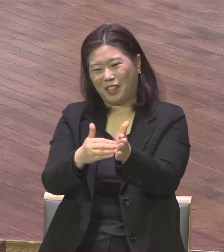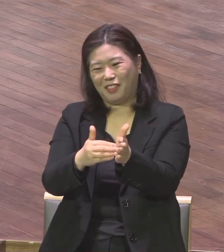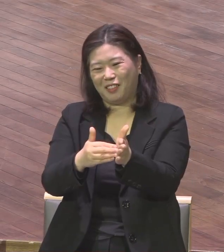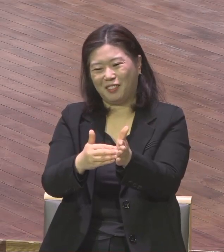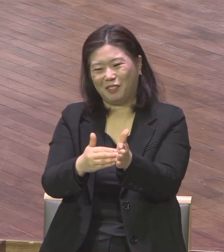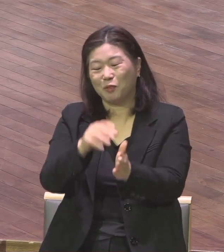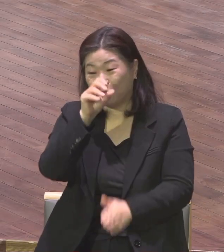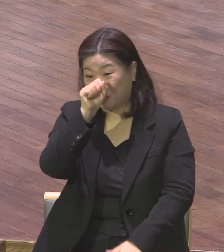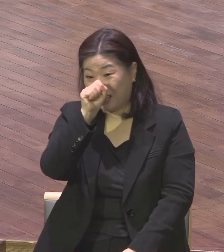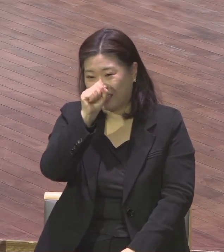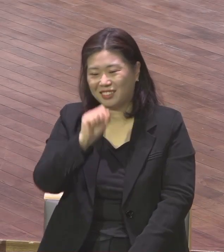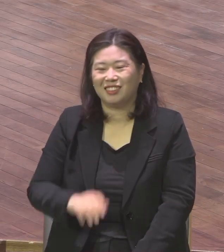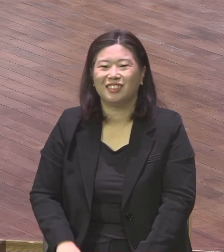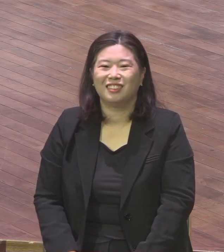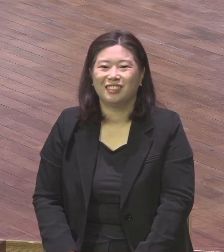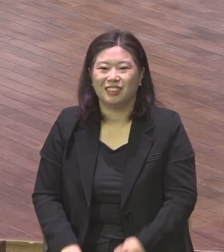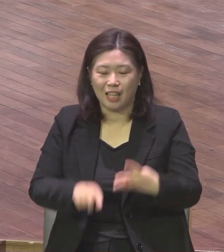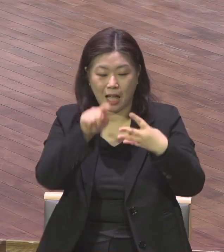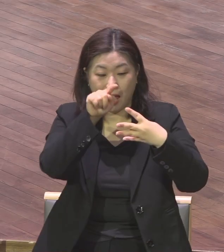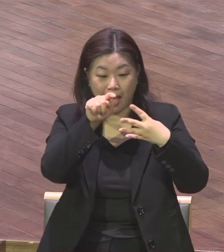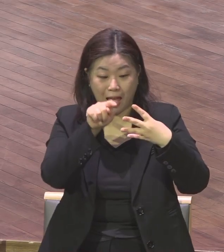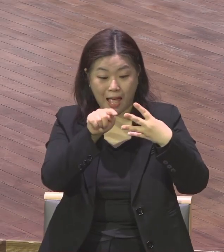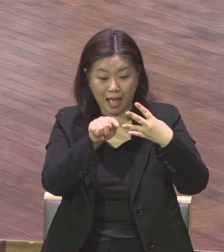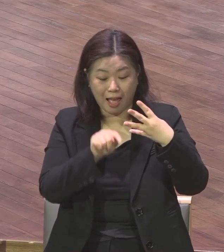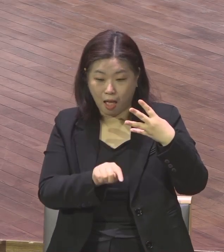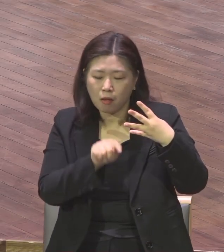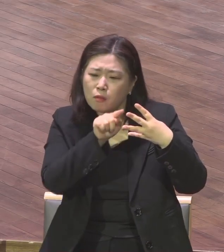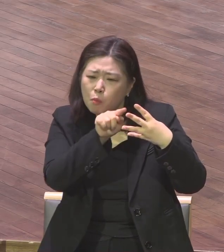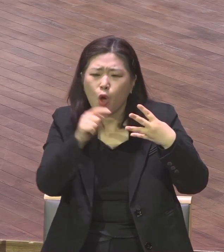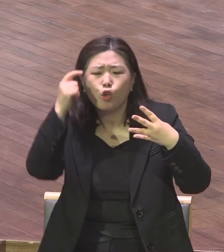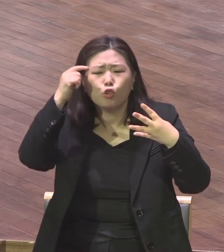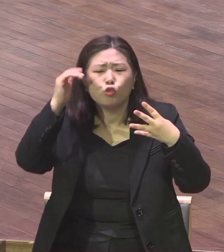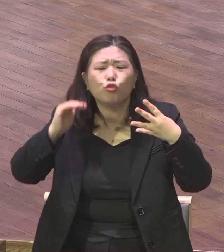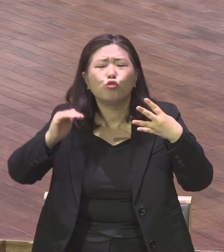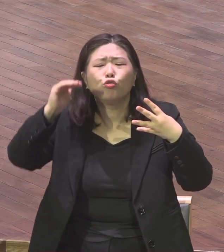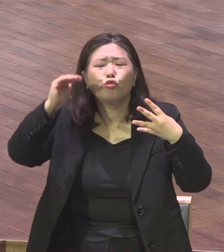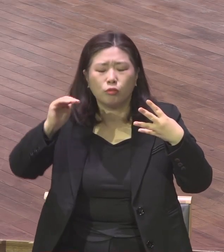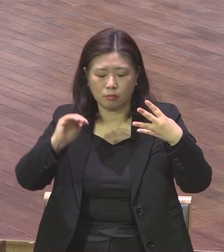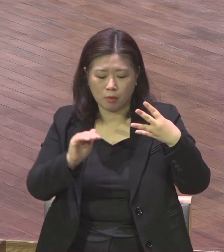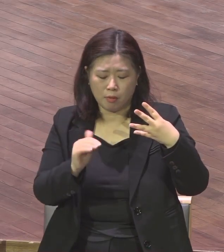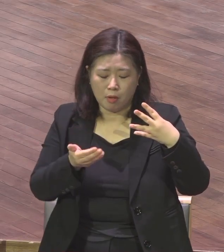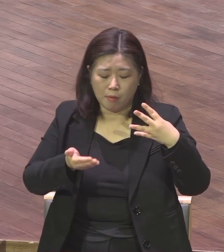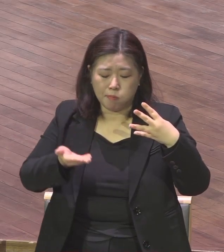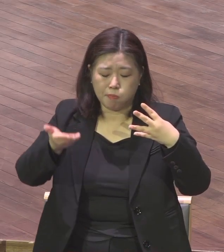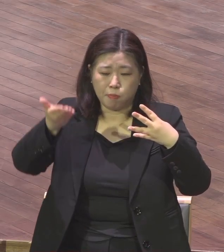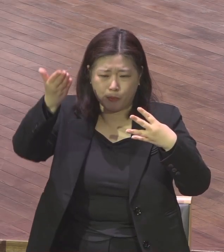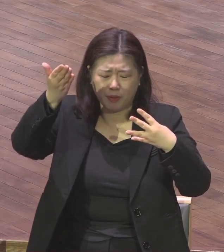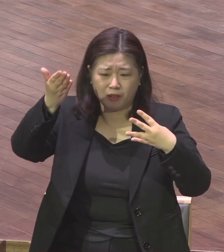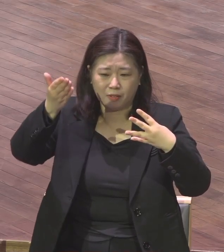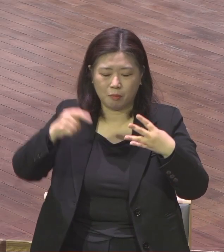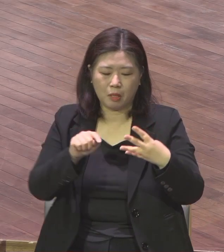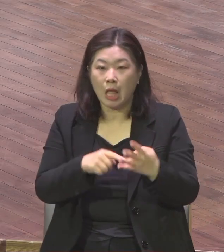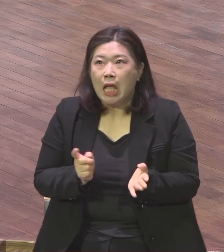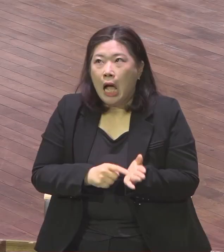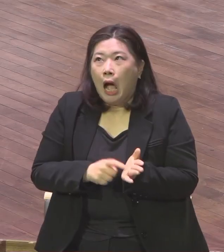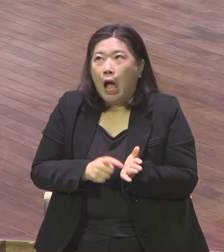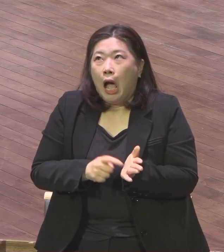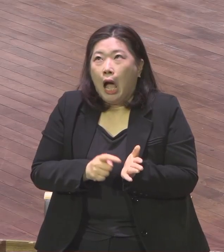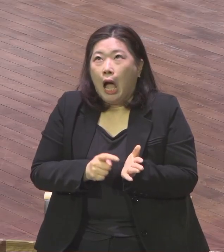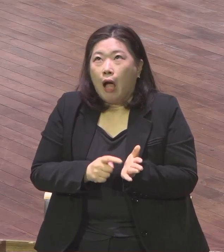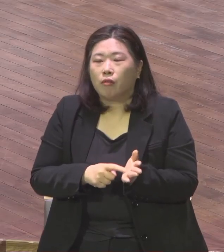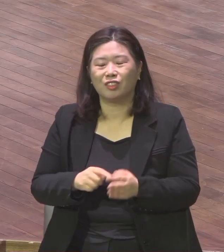특별히 네 가지 내용은 점진적으로 기도 수준이 높아지는 것을 볼 수 있지요. 급한 일이 생겼을 때 갑자기